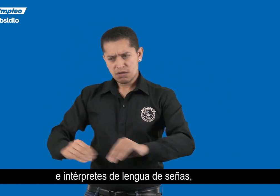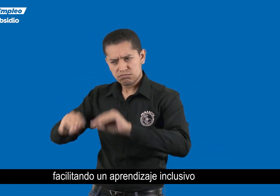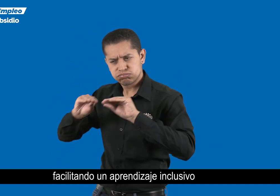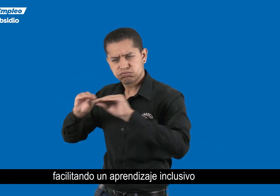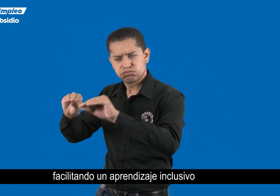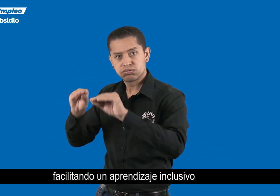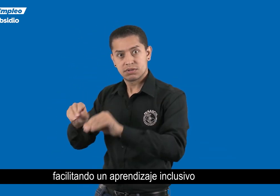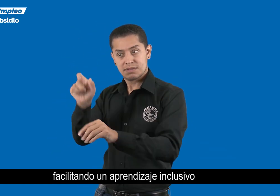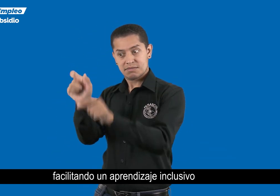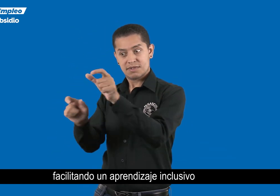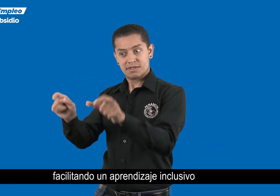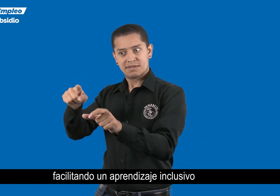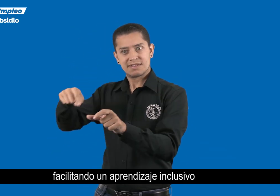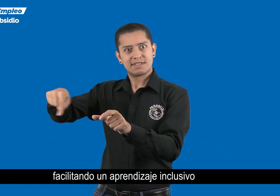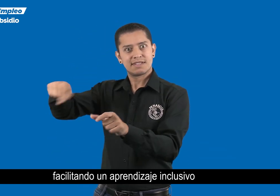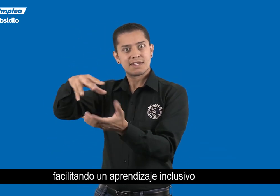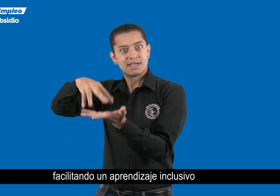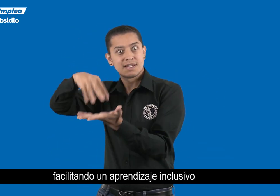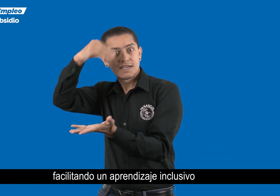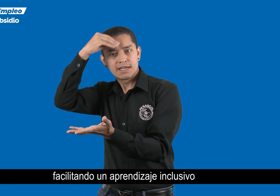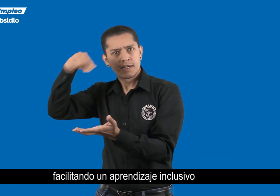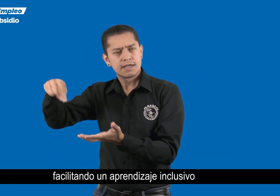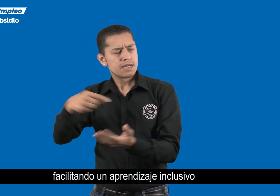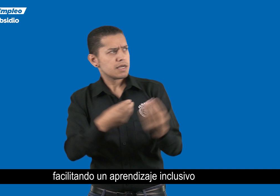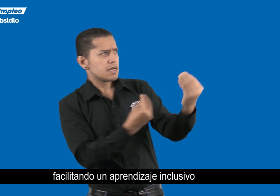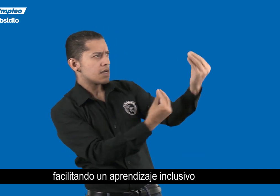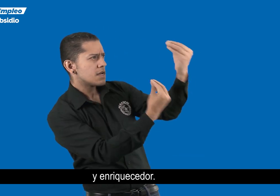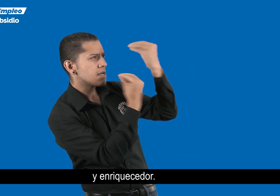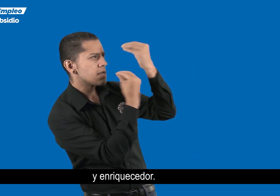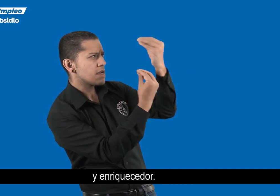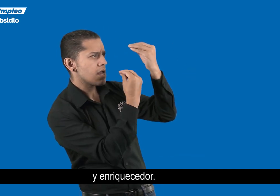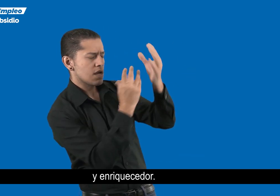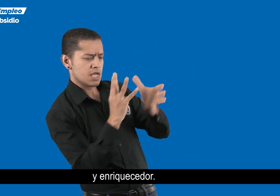Facilitando un aprendizaje inclusivo y enriquecedor.